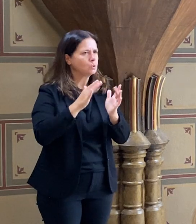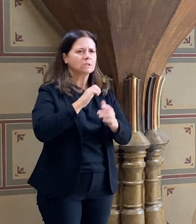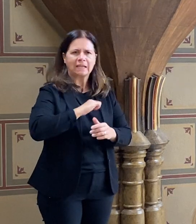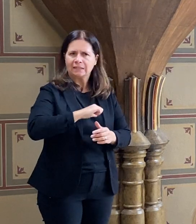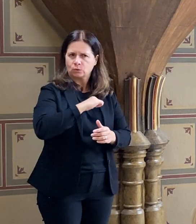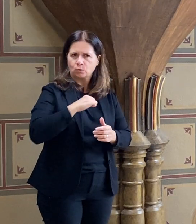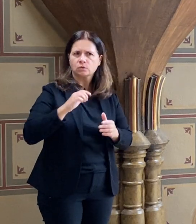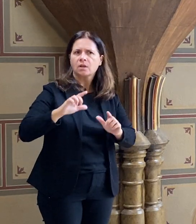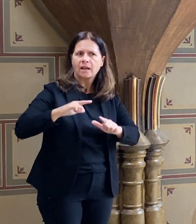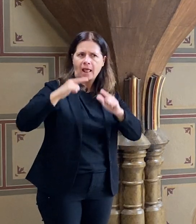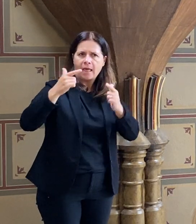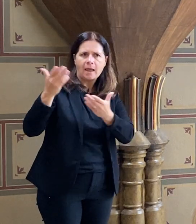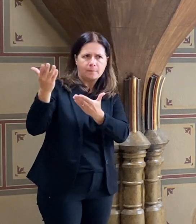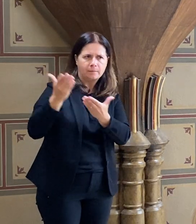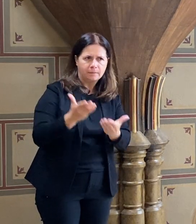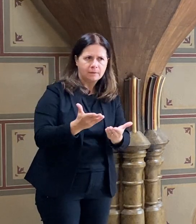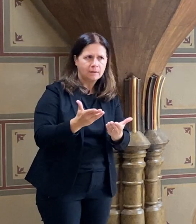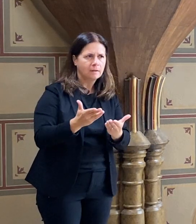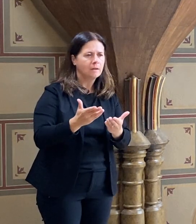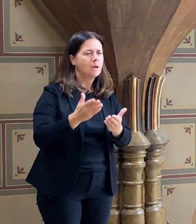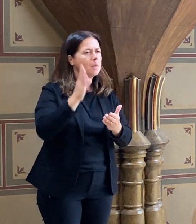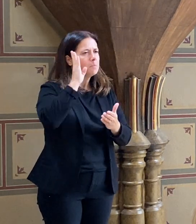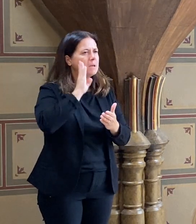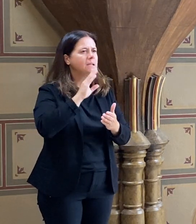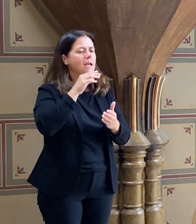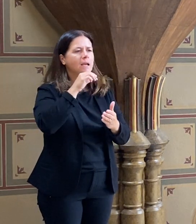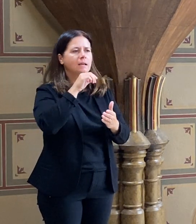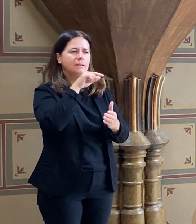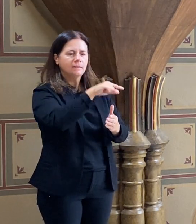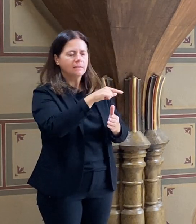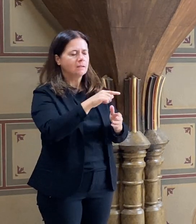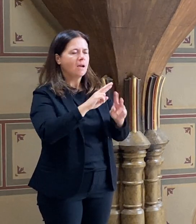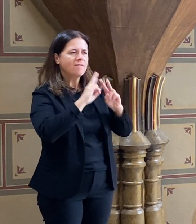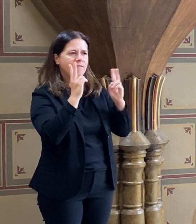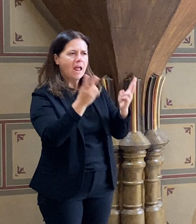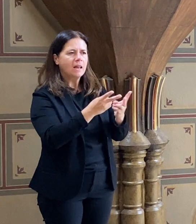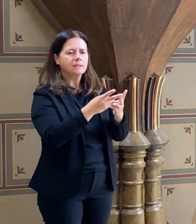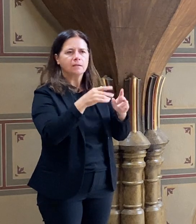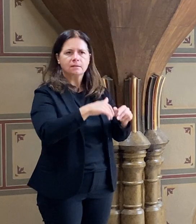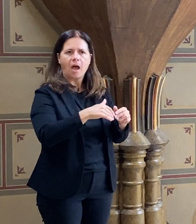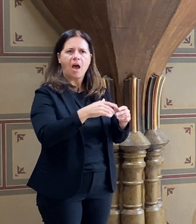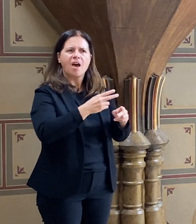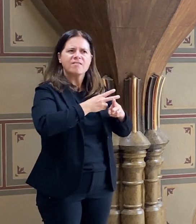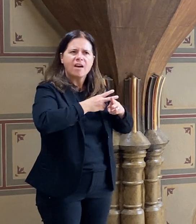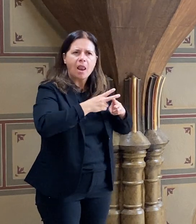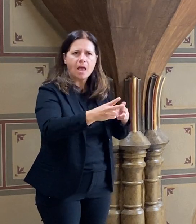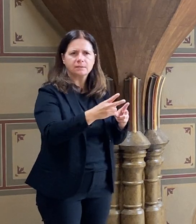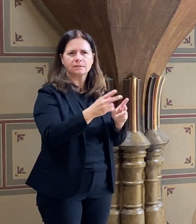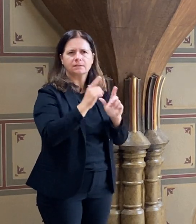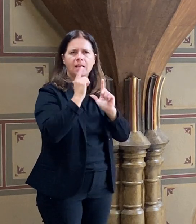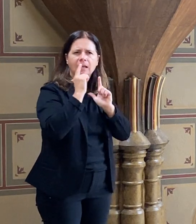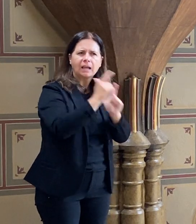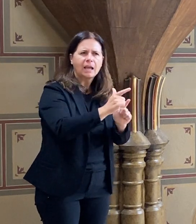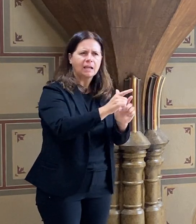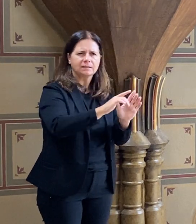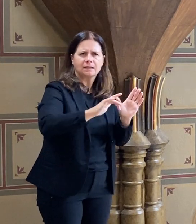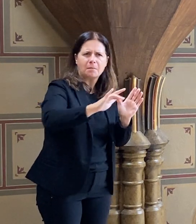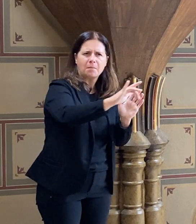vorgelegt. Wende dich nicht ab von dieser verwundeten Welt, von den Kriegsschauplätzen dieser